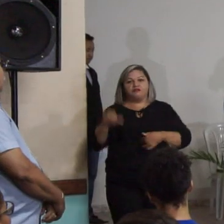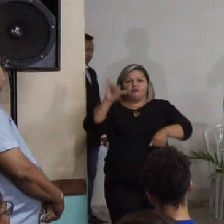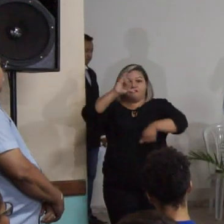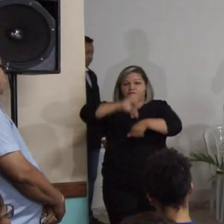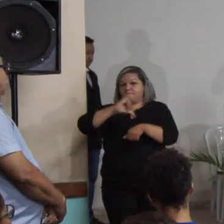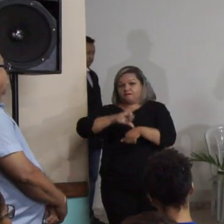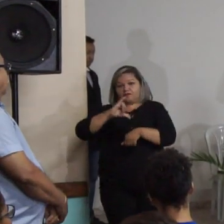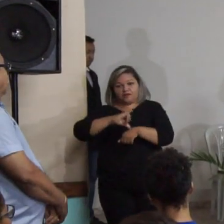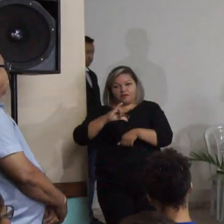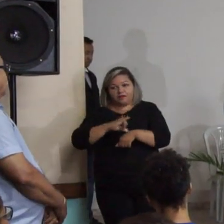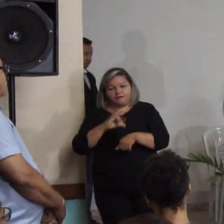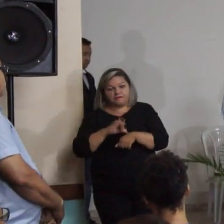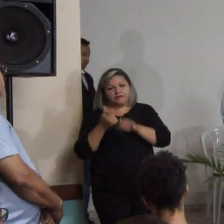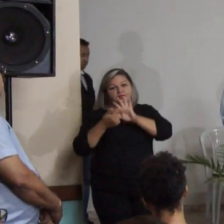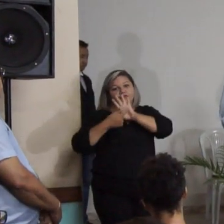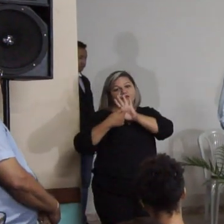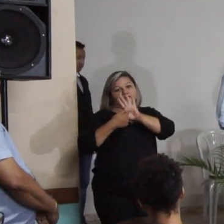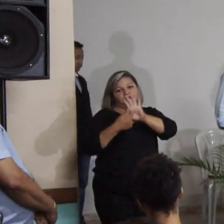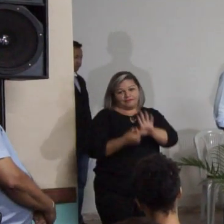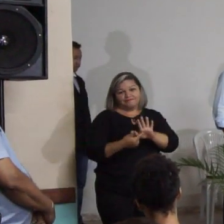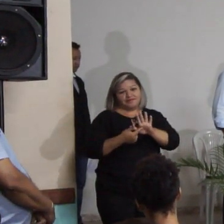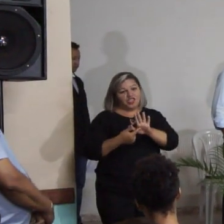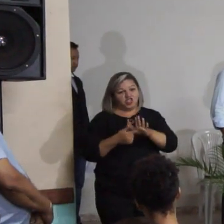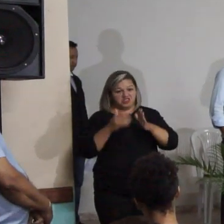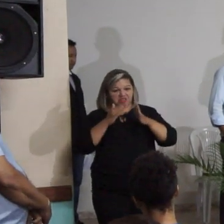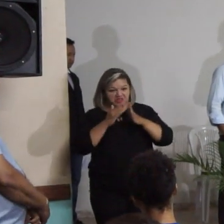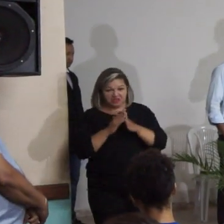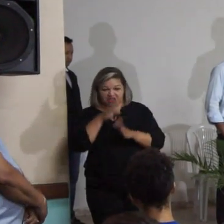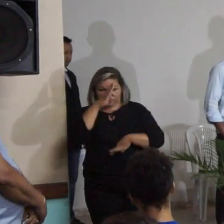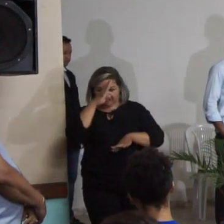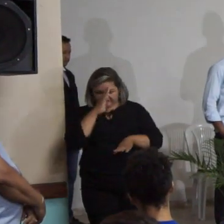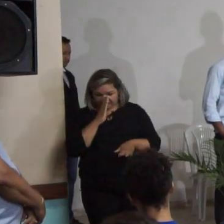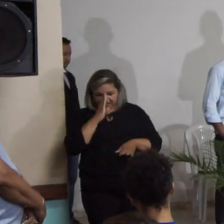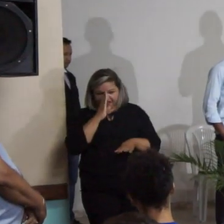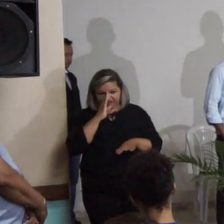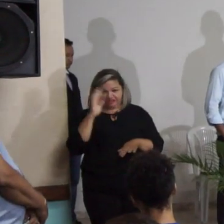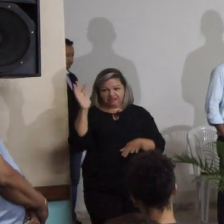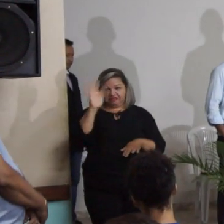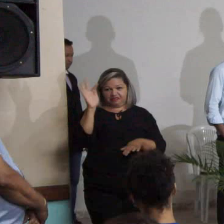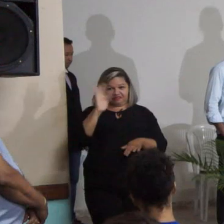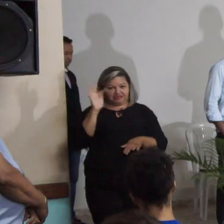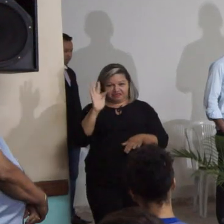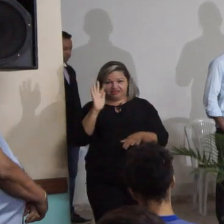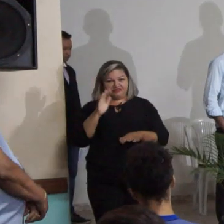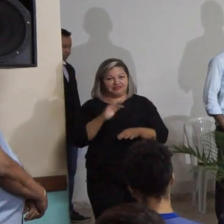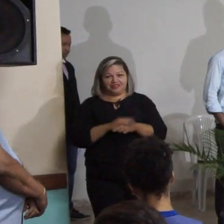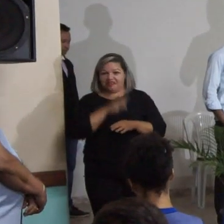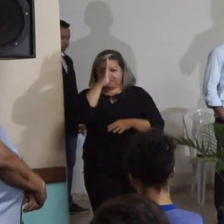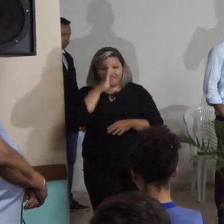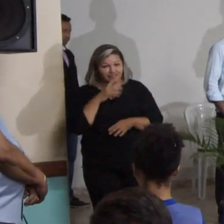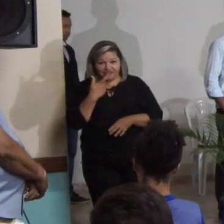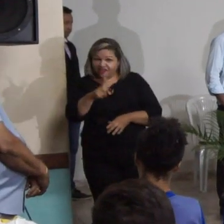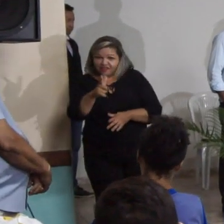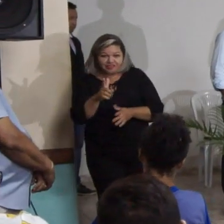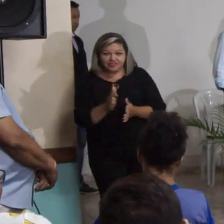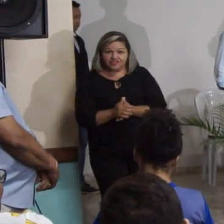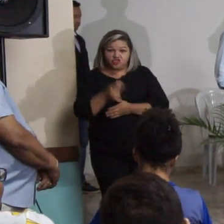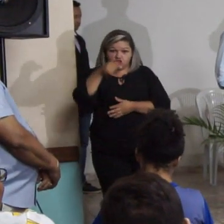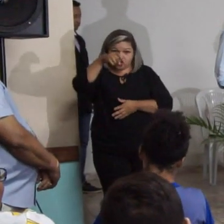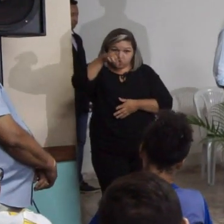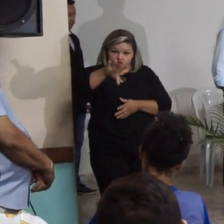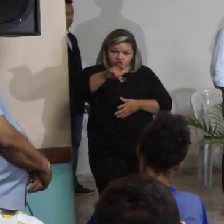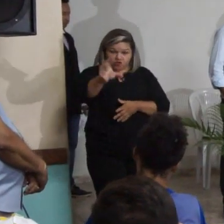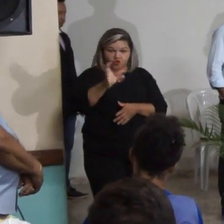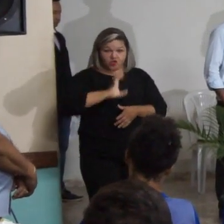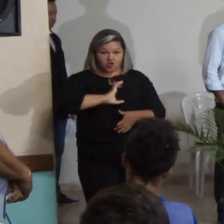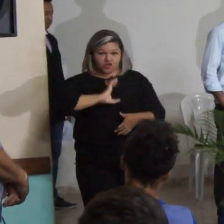incluso, que esteja oferecendo o que nós estamos oferecendo. Eu tenho recebido centenas de ligações de prefeitos do Maranhão